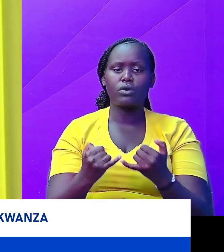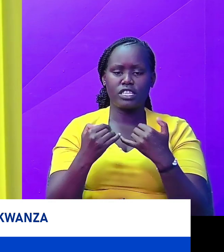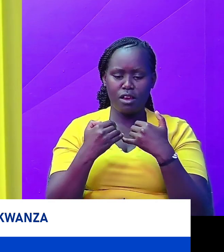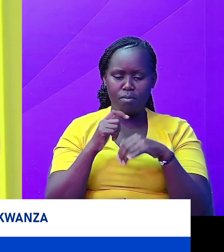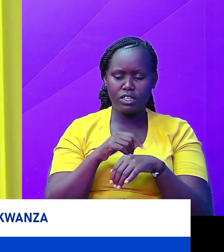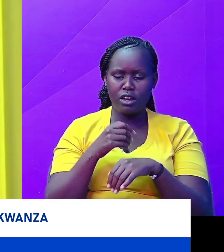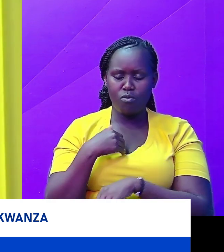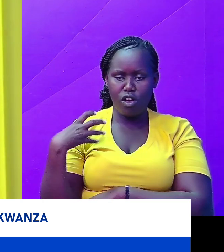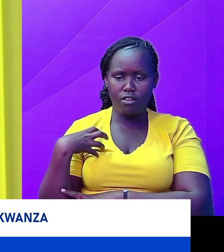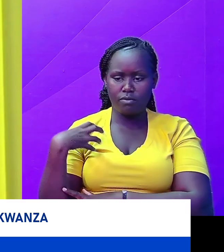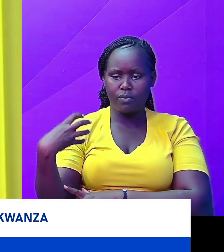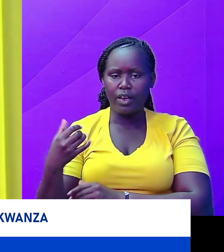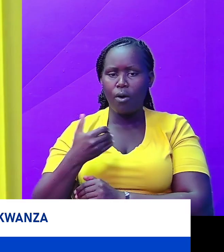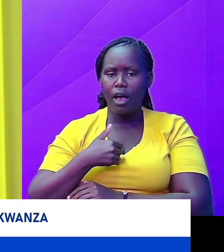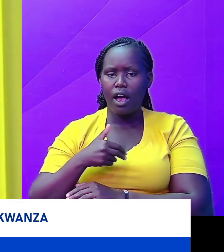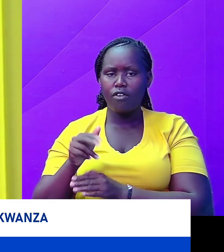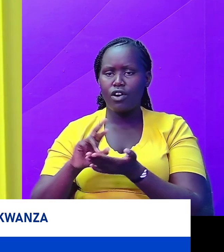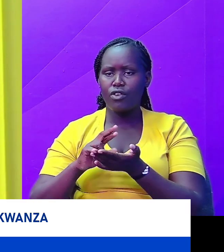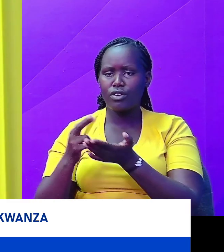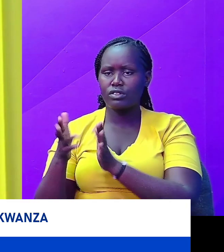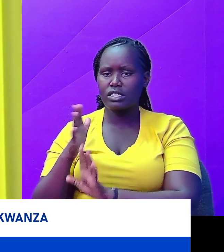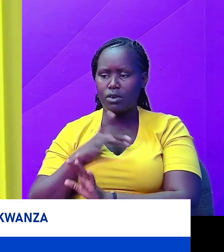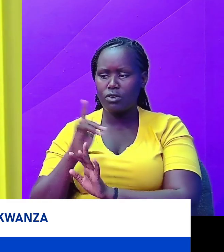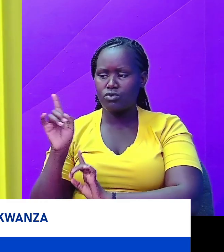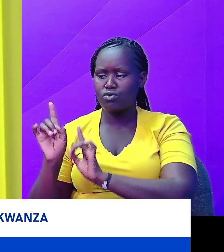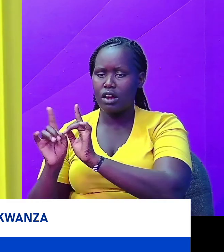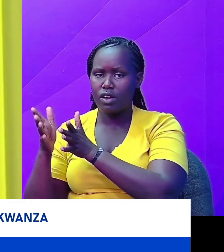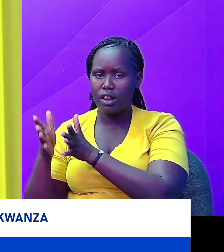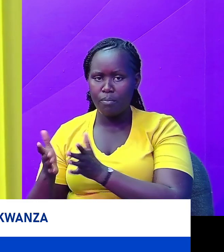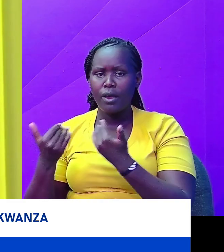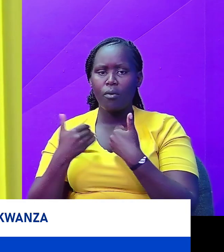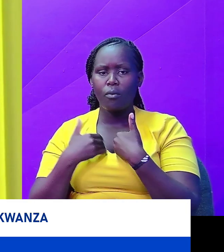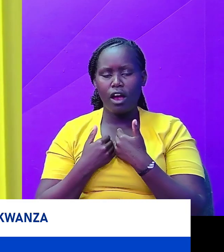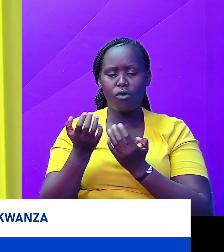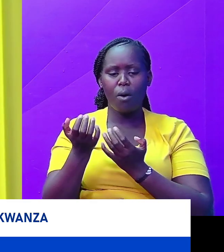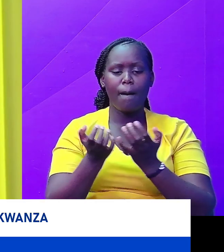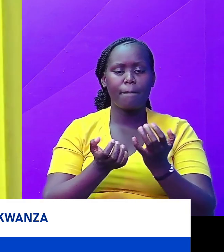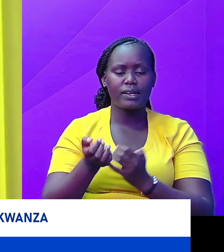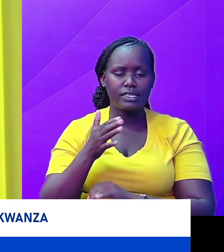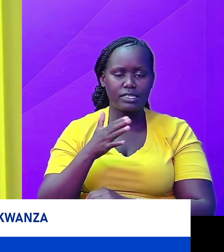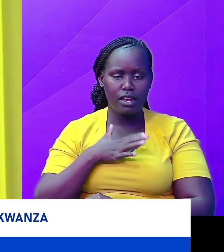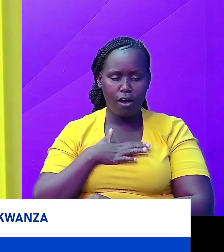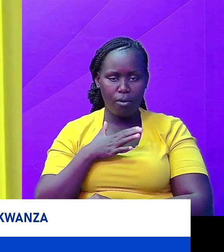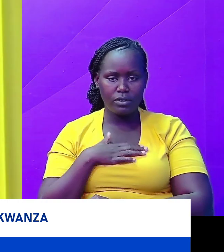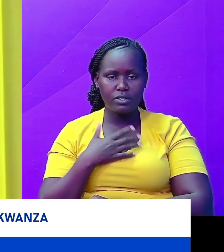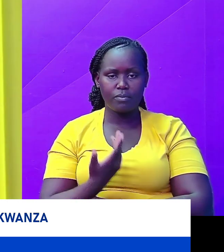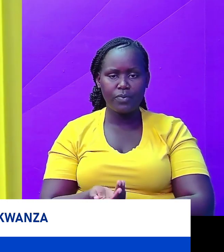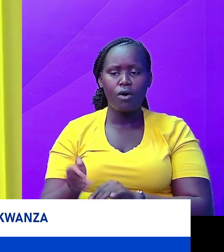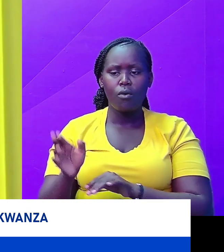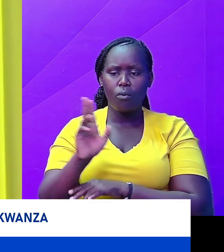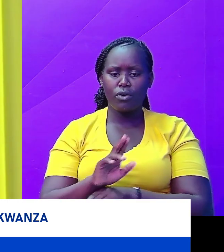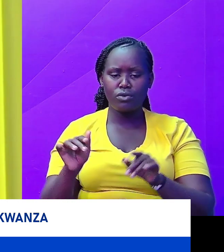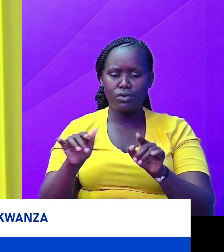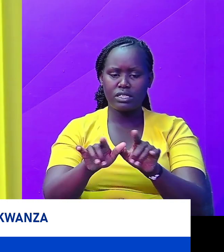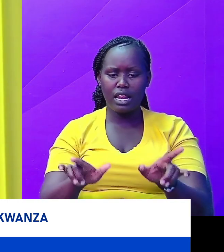tukatumia rasilimali zetu kwa utalii, tukatumia madini yetu kibiashara, tukatumia bahari yetu na maziwa